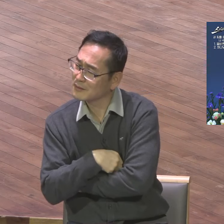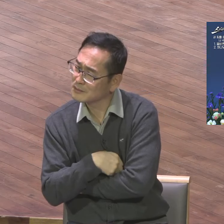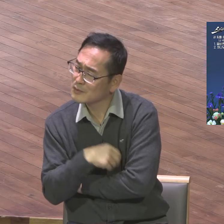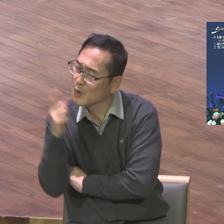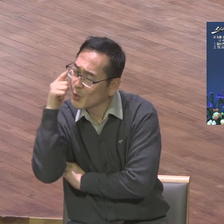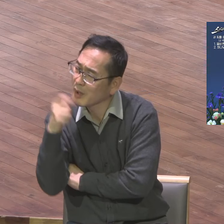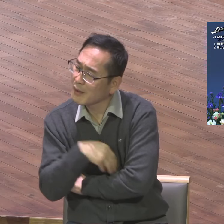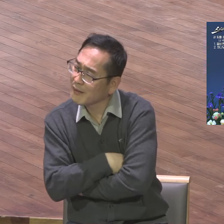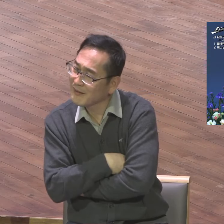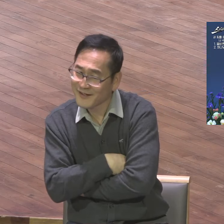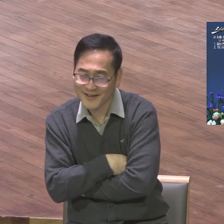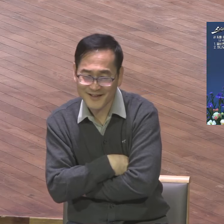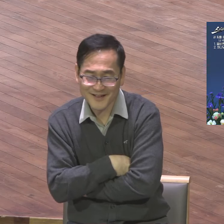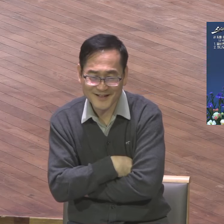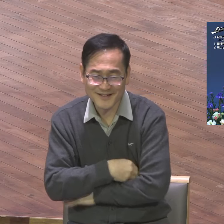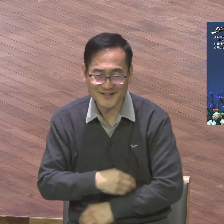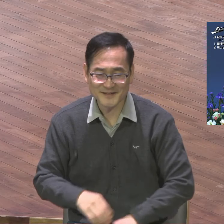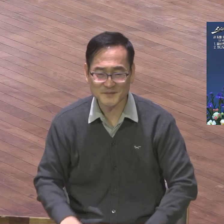제가